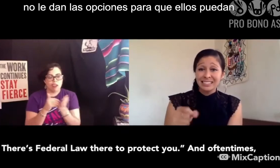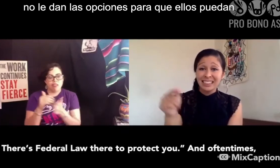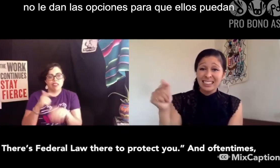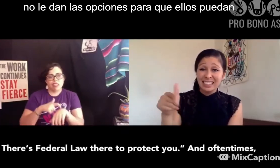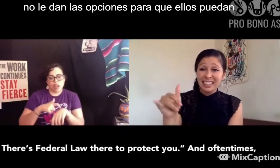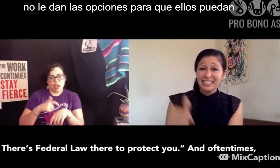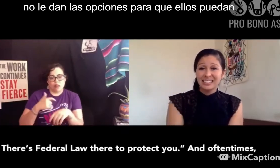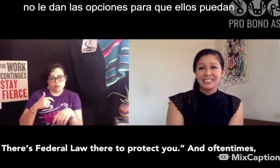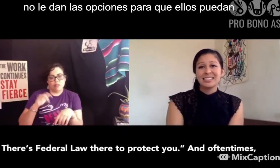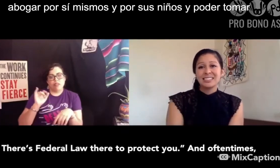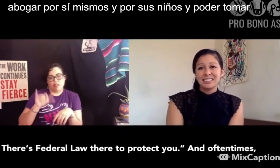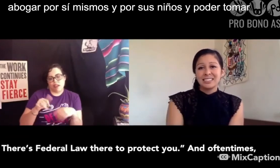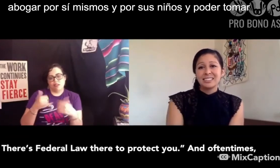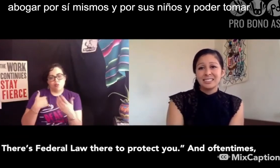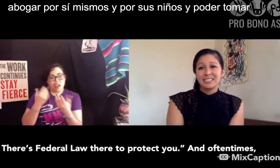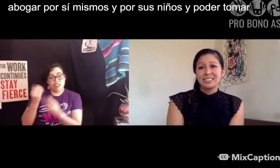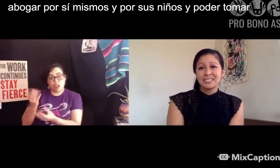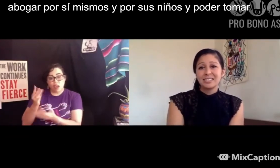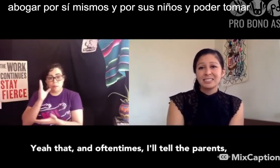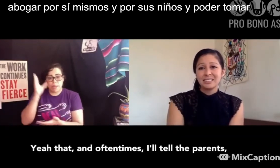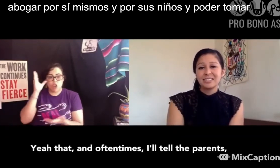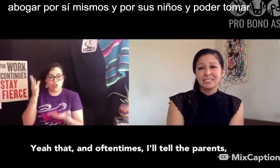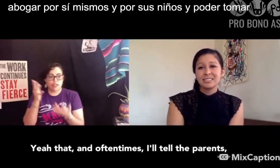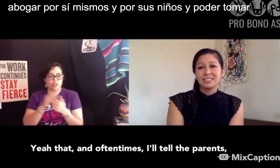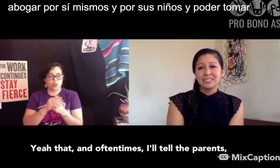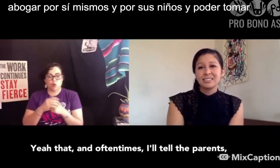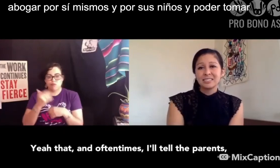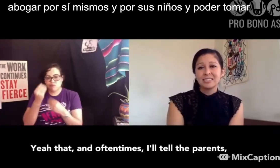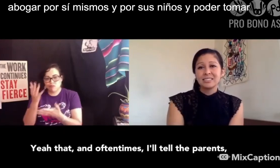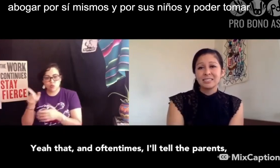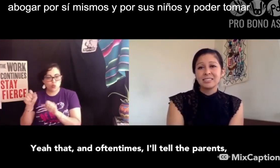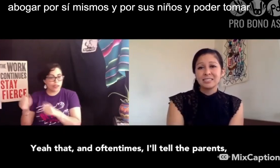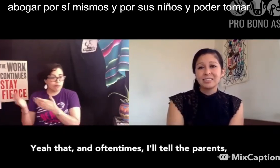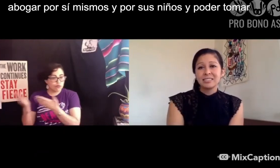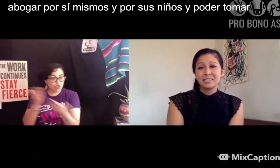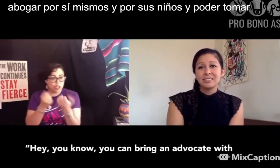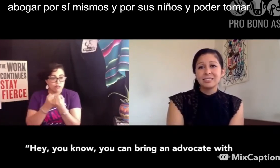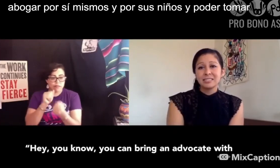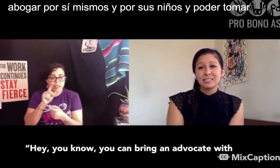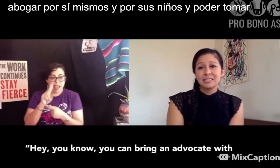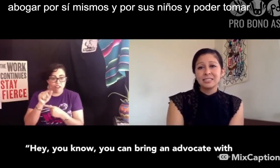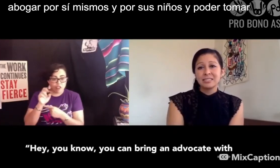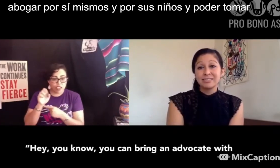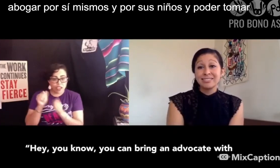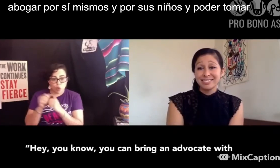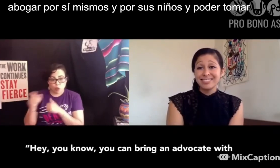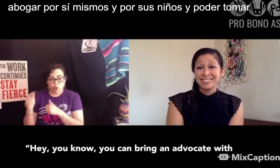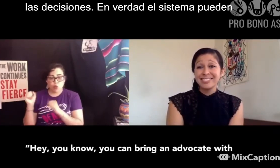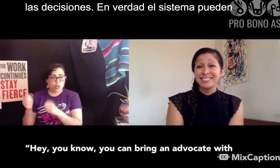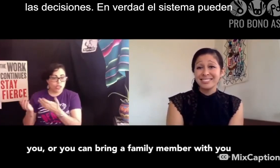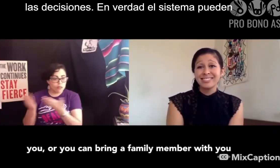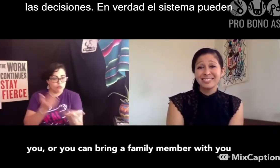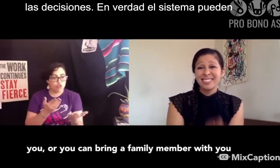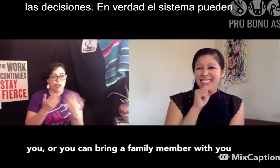opciones para que ellos puedan abogar por sí mismos y por sus niños y